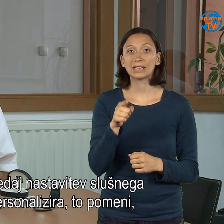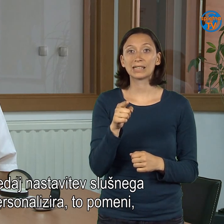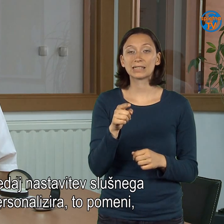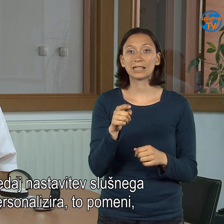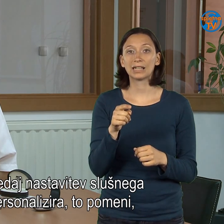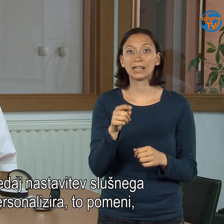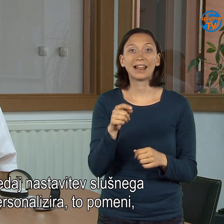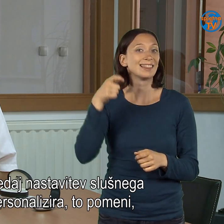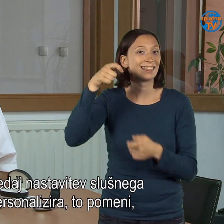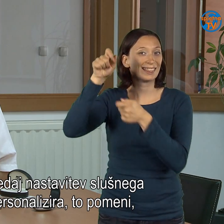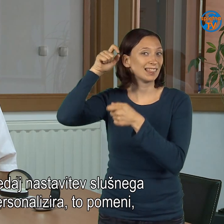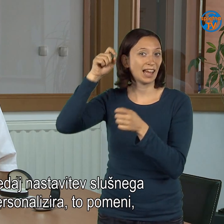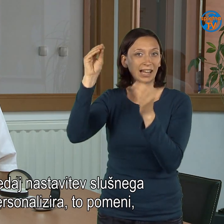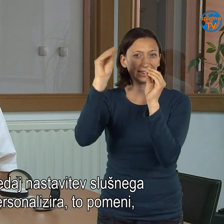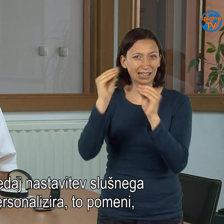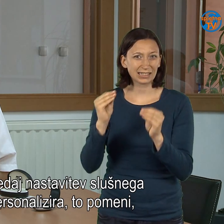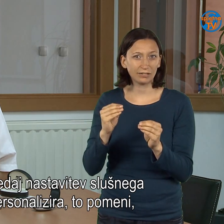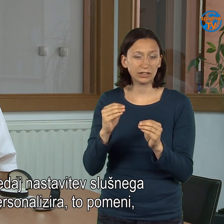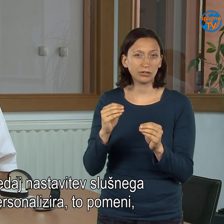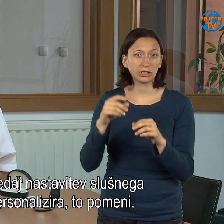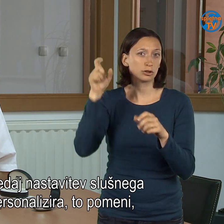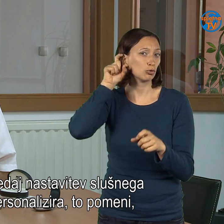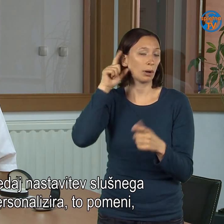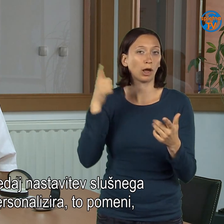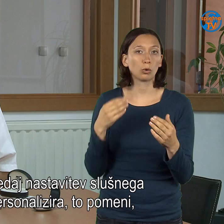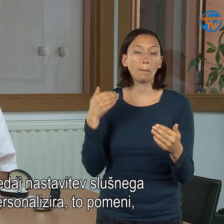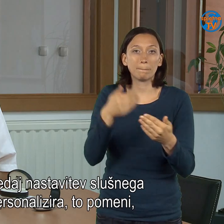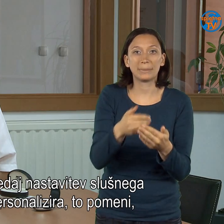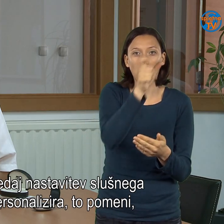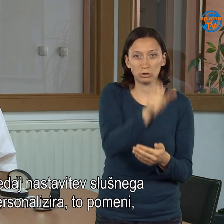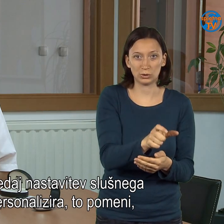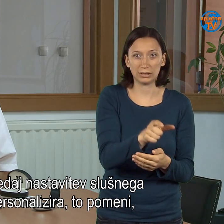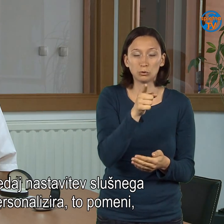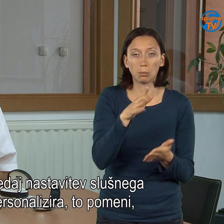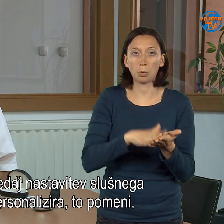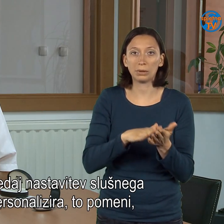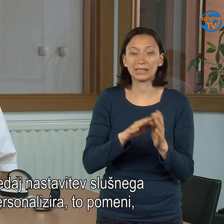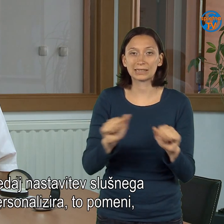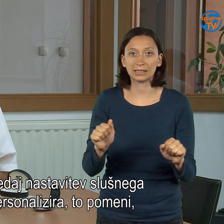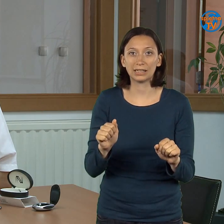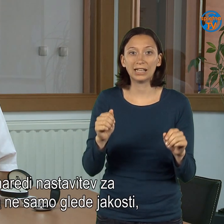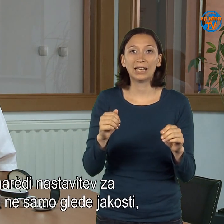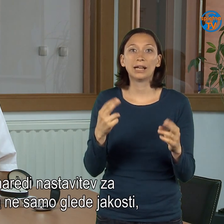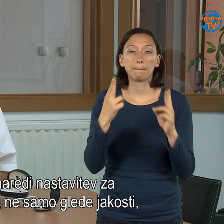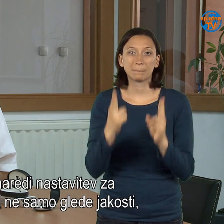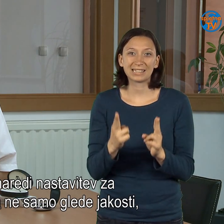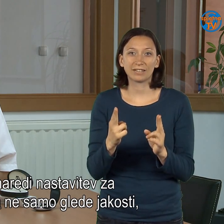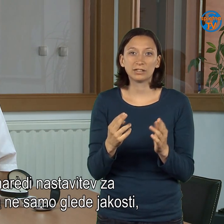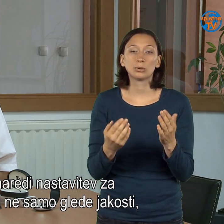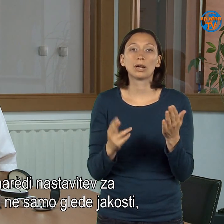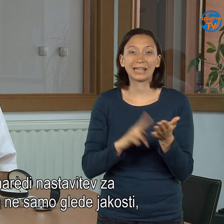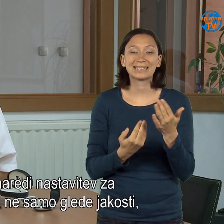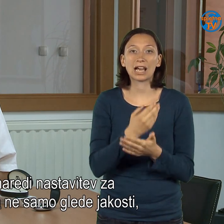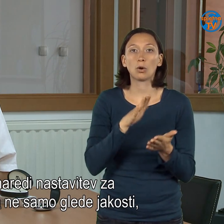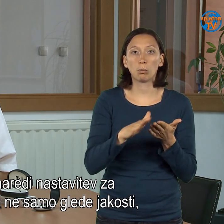pač nastavitev slušnega aparata personalizira. Pomeni, da se naredi nastavitev res za